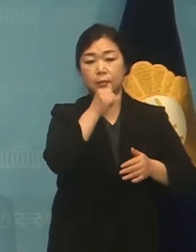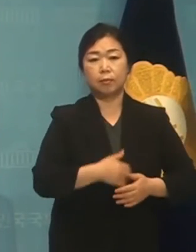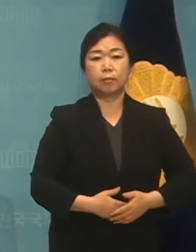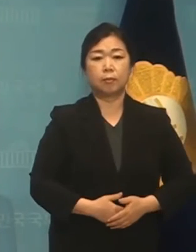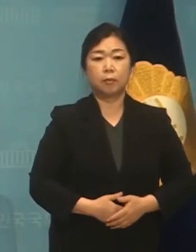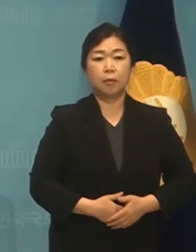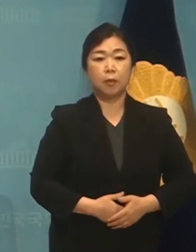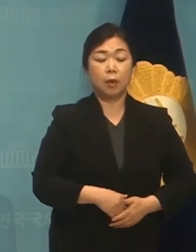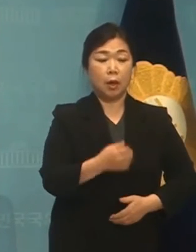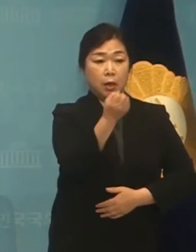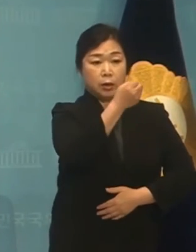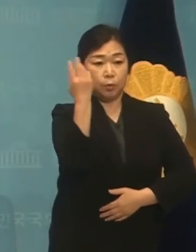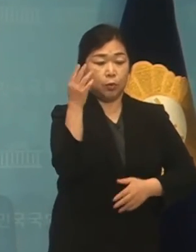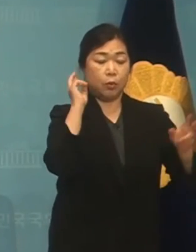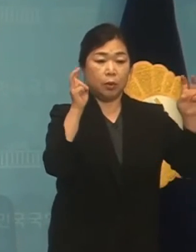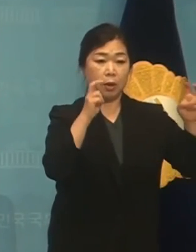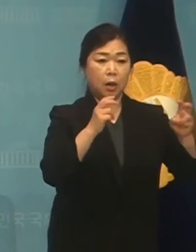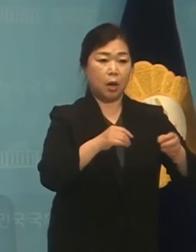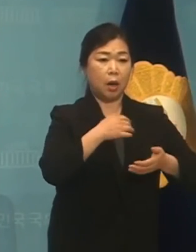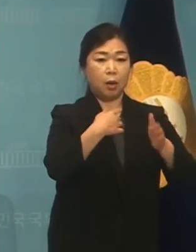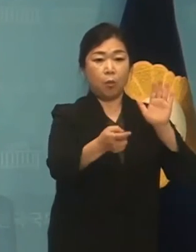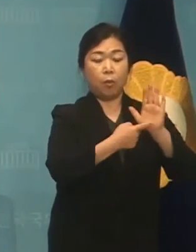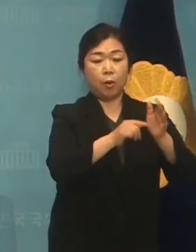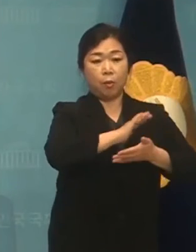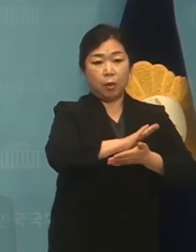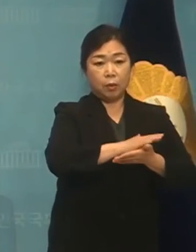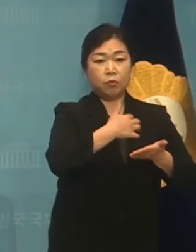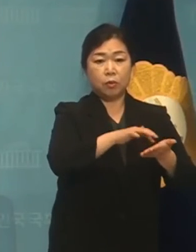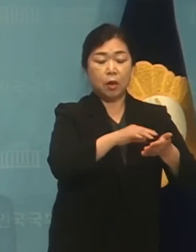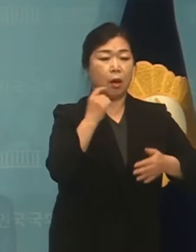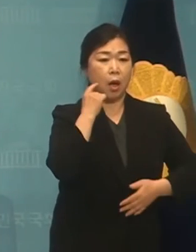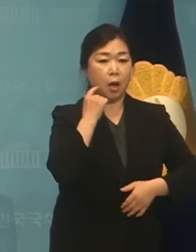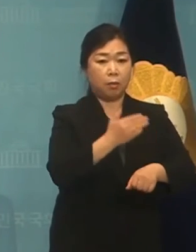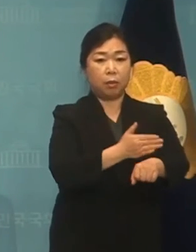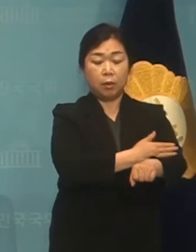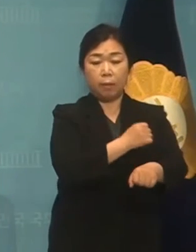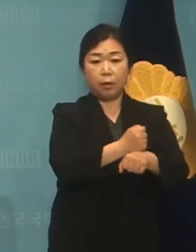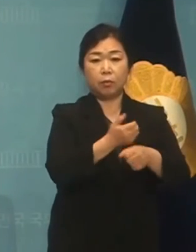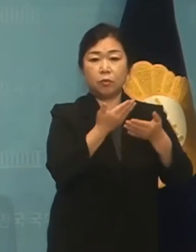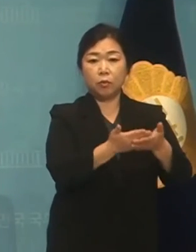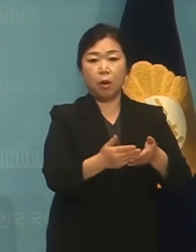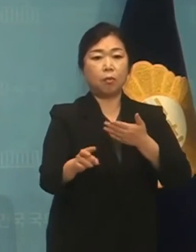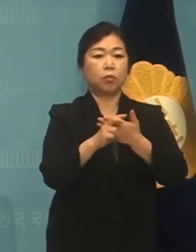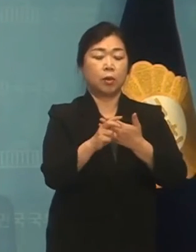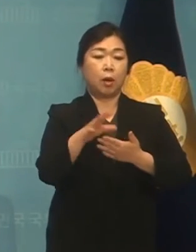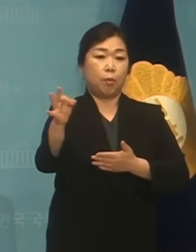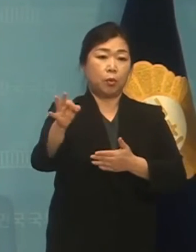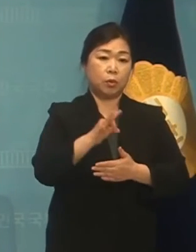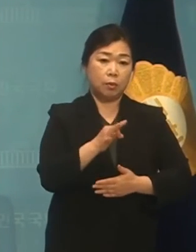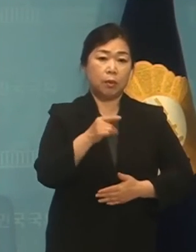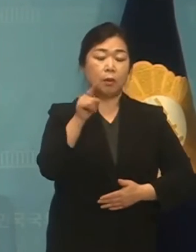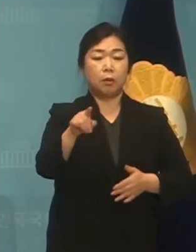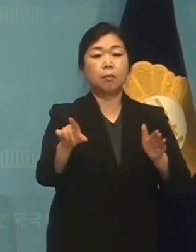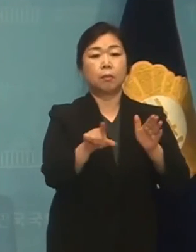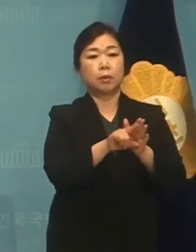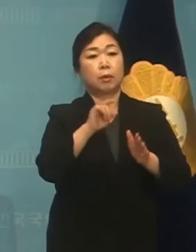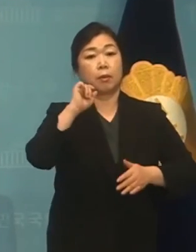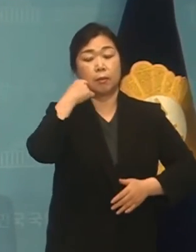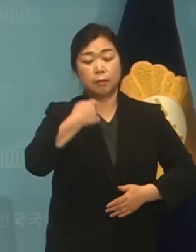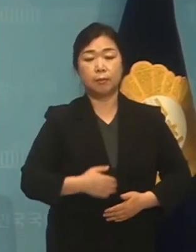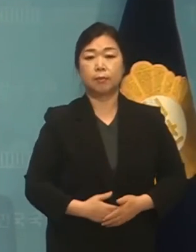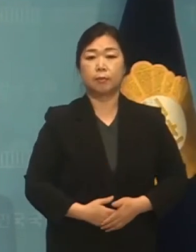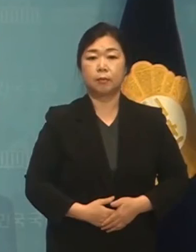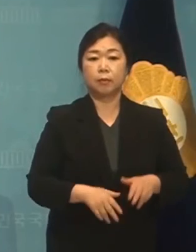속여 광고주와 정부로부터 부당한 광고비와 보조금을 받은 언론을 어떻게 신뢰하겠습니까?